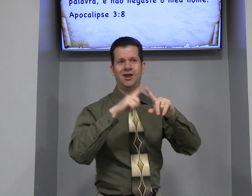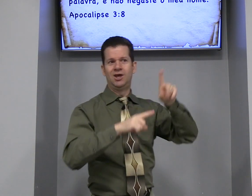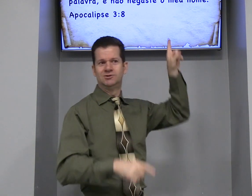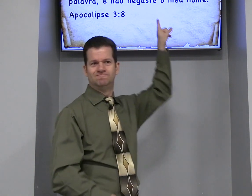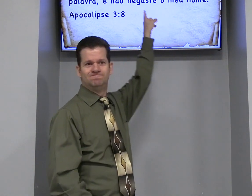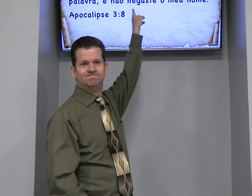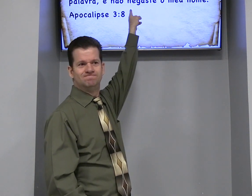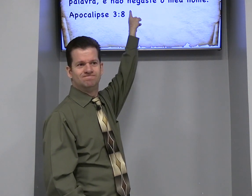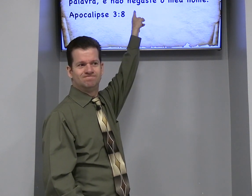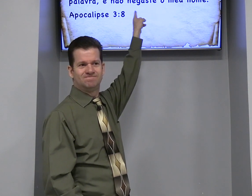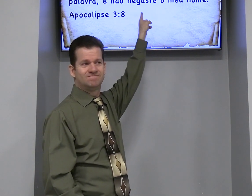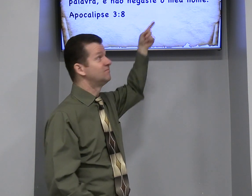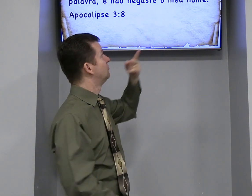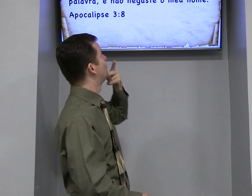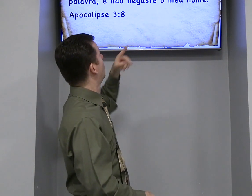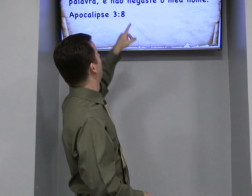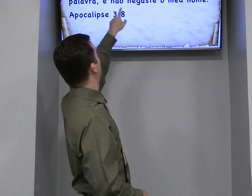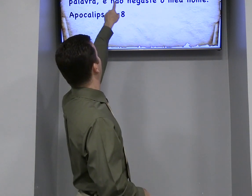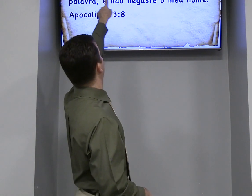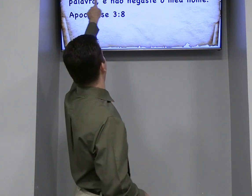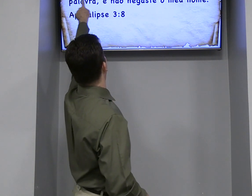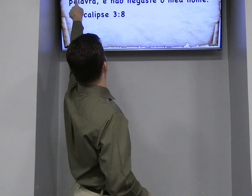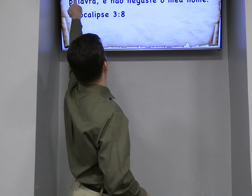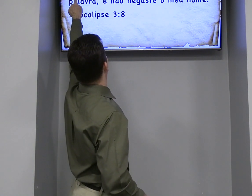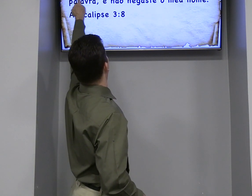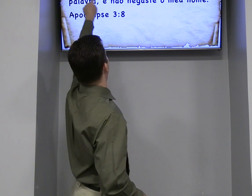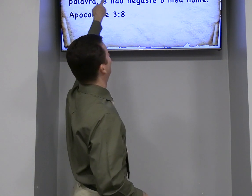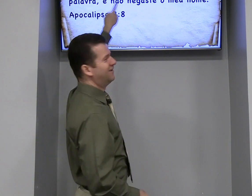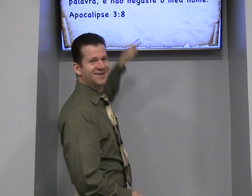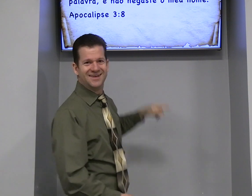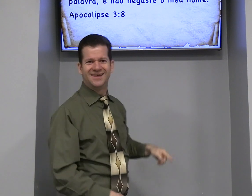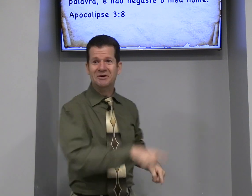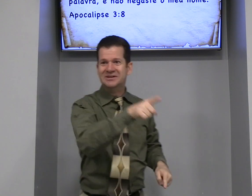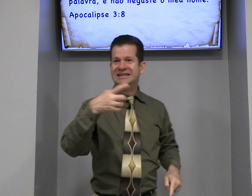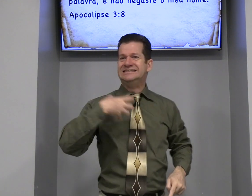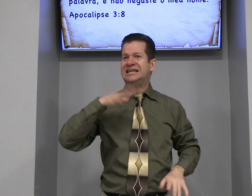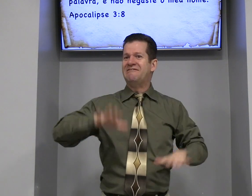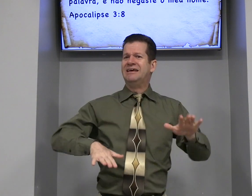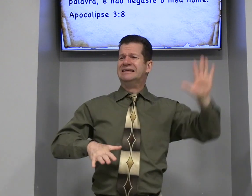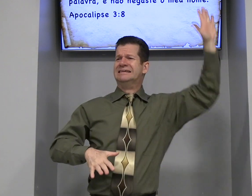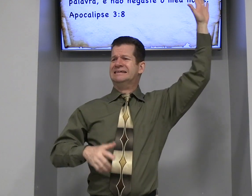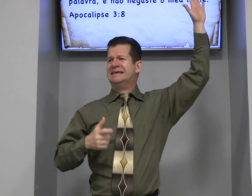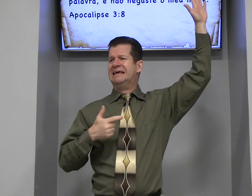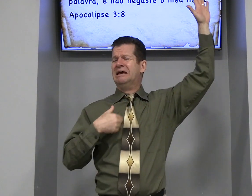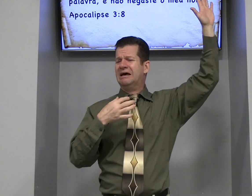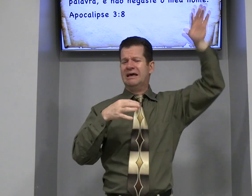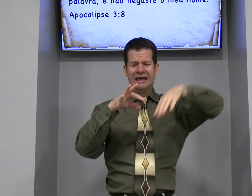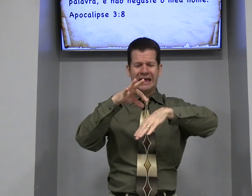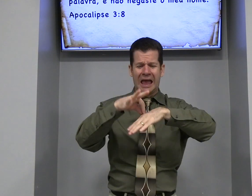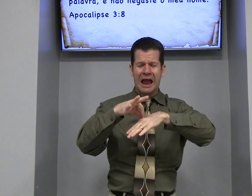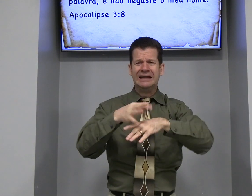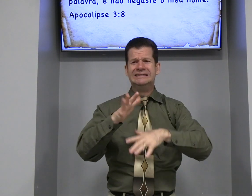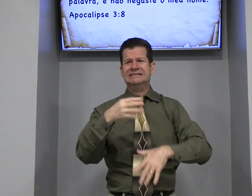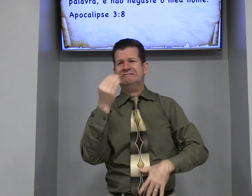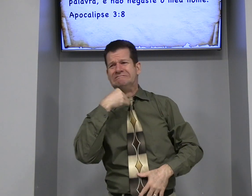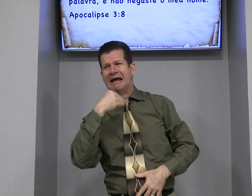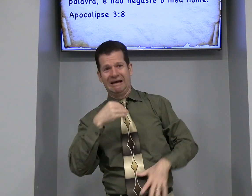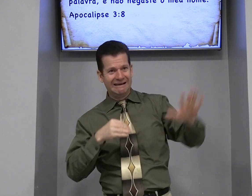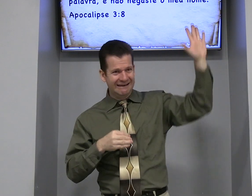obedecer a Bíblia. Essa é a igreja em Filadélfia. Tendo pouca